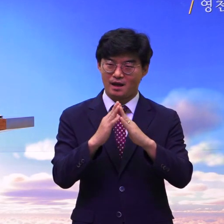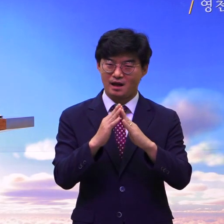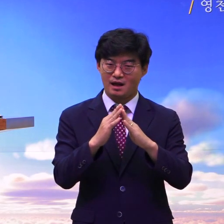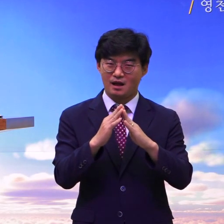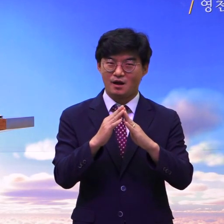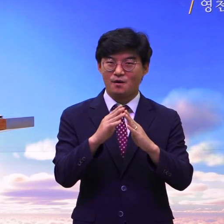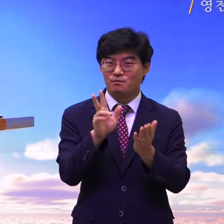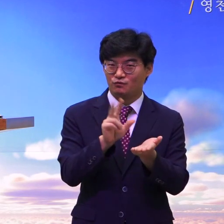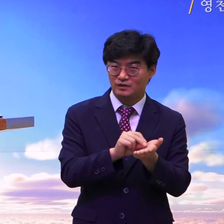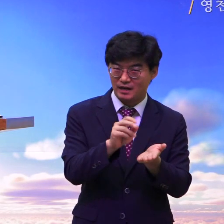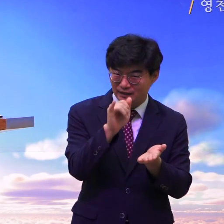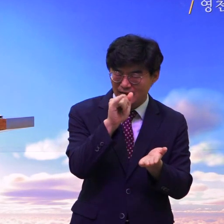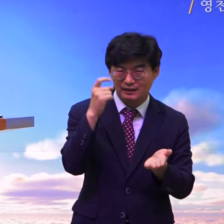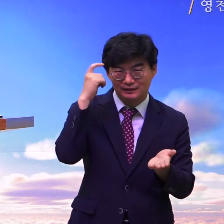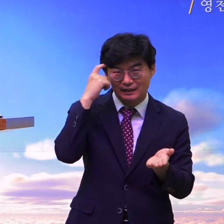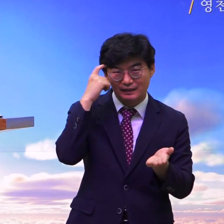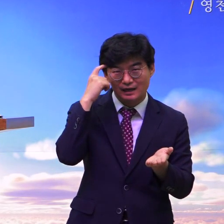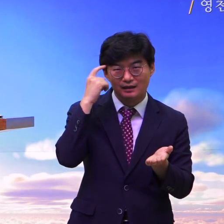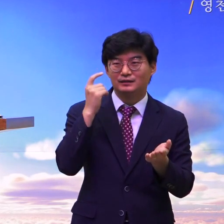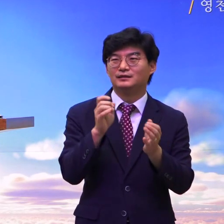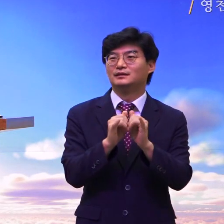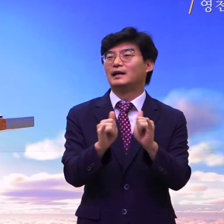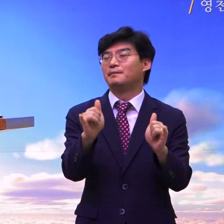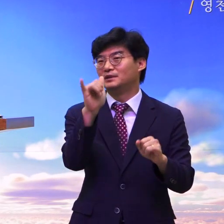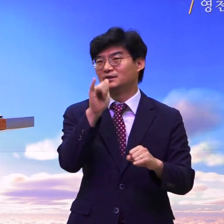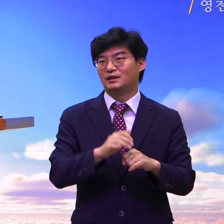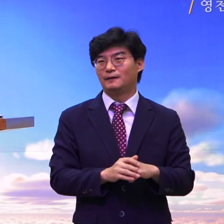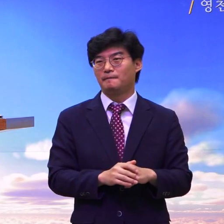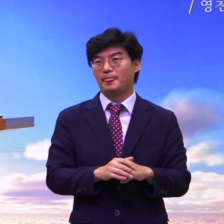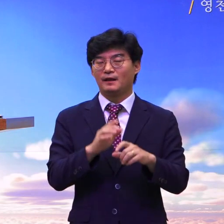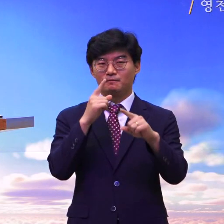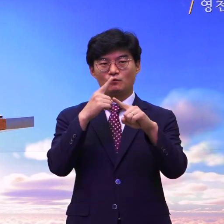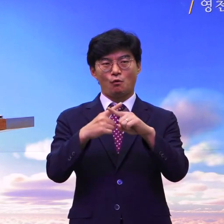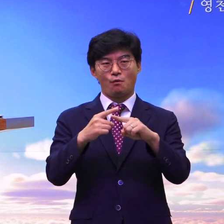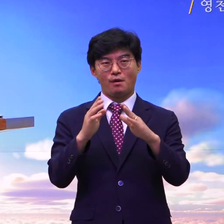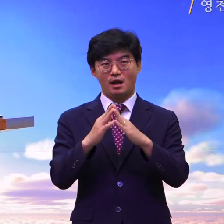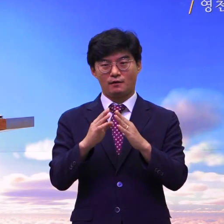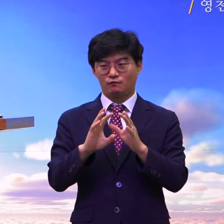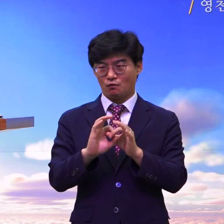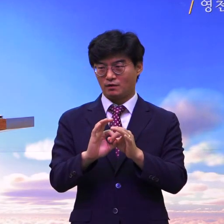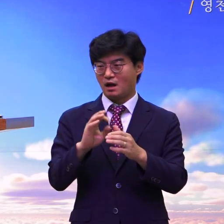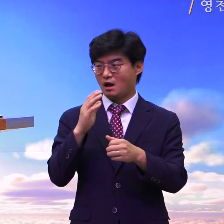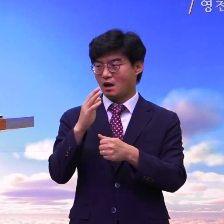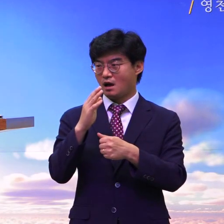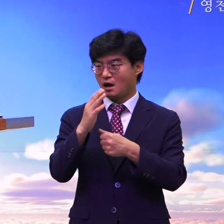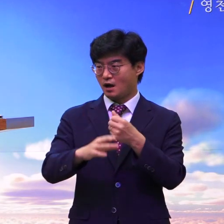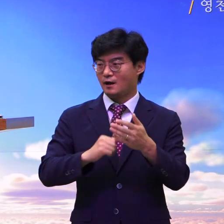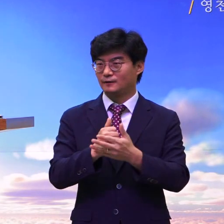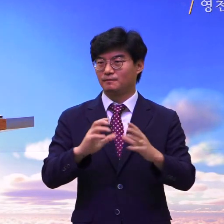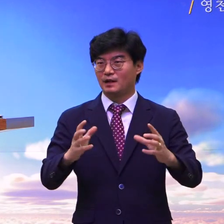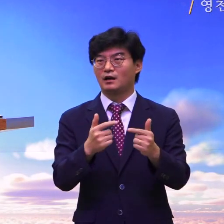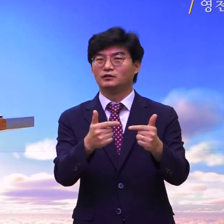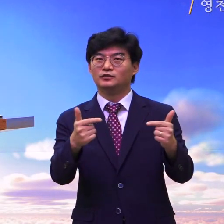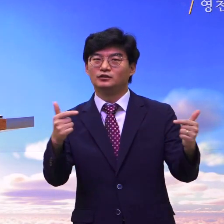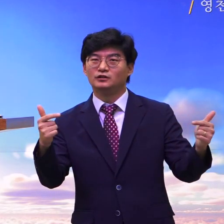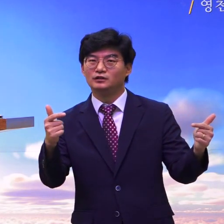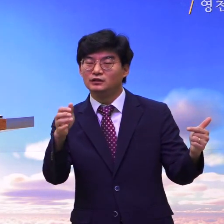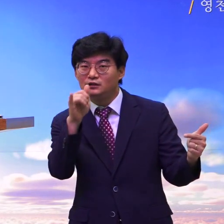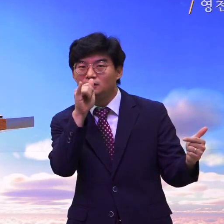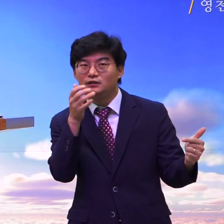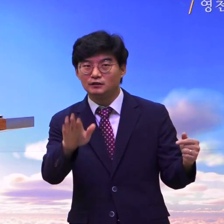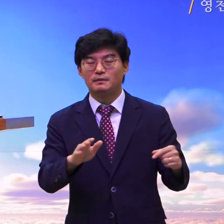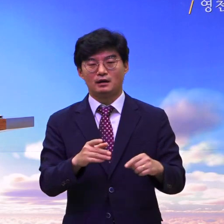교회가 복음을 전하고 교회를 통해서 하나님 나라가 확장되고 하나님이 일이 이루어짐에도 불구하고 늘 교회 안에도 회의적인